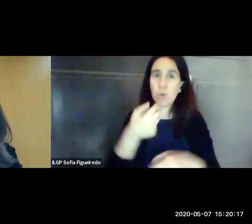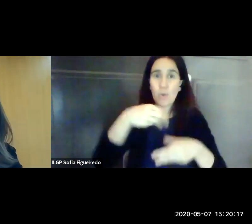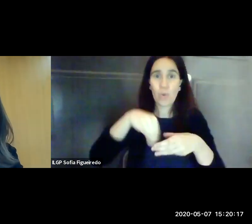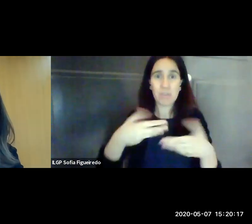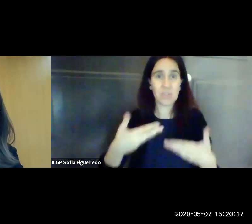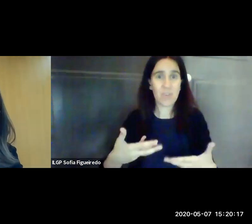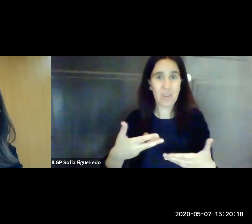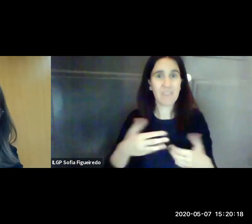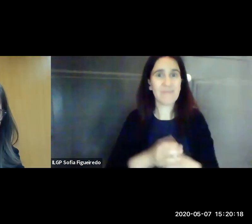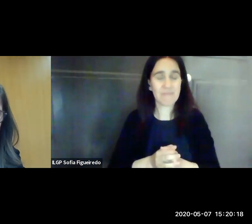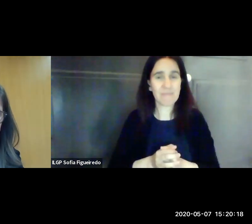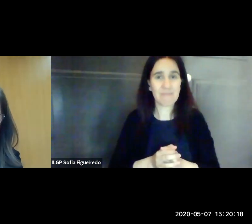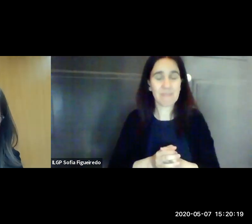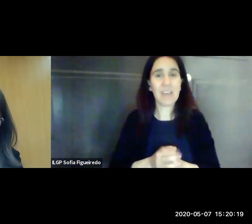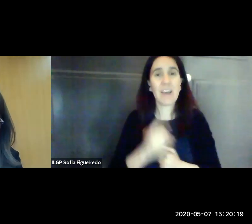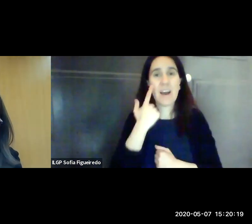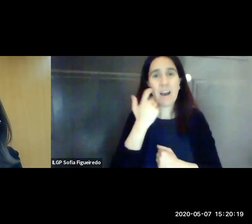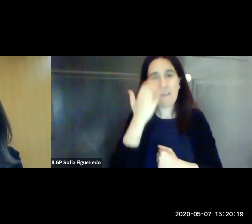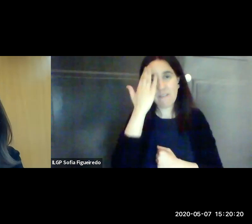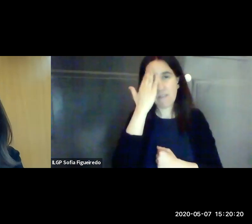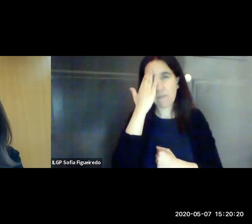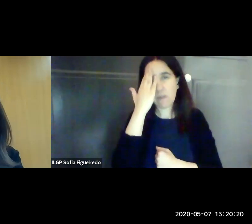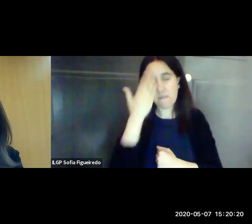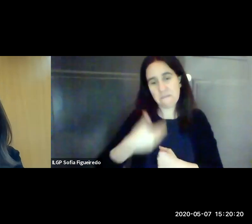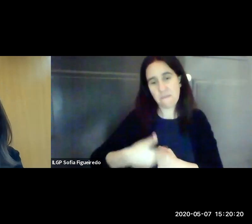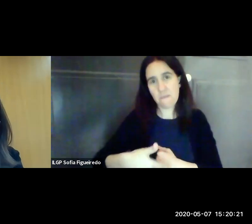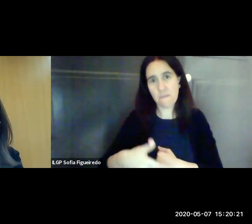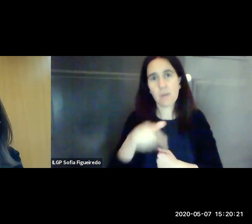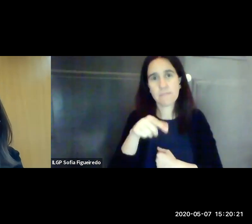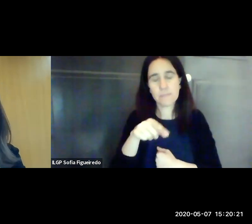agora. Provavelmente vamos